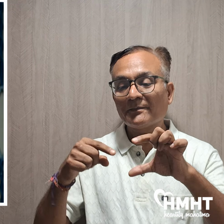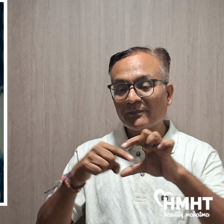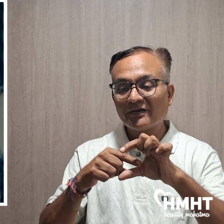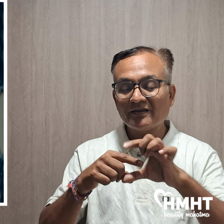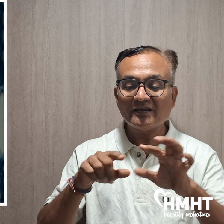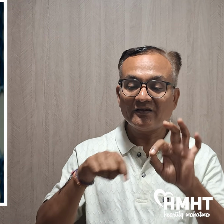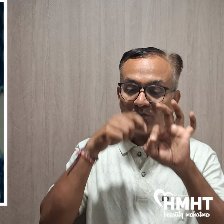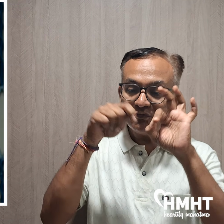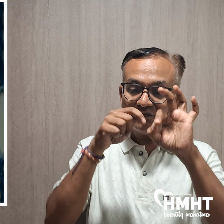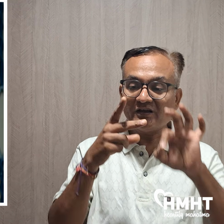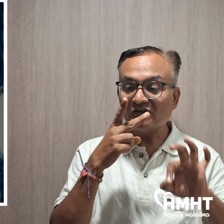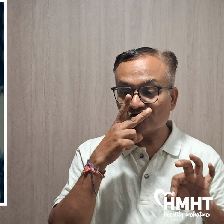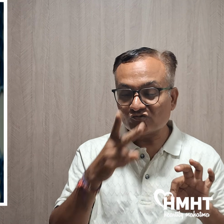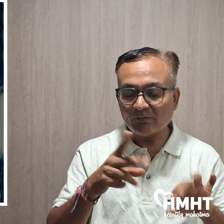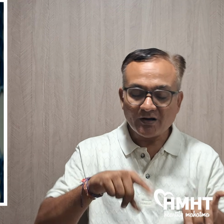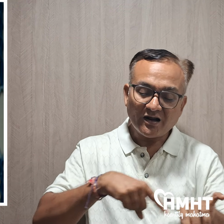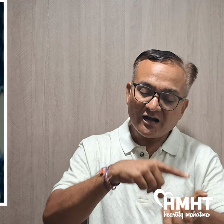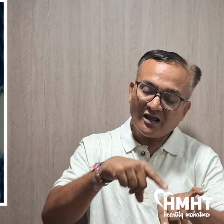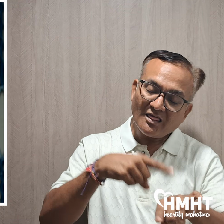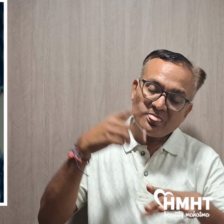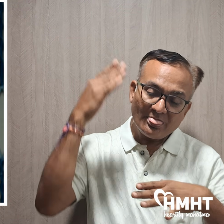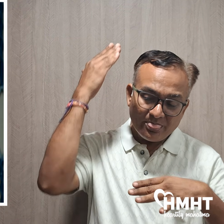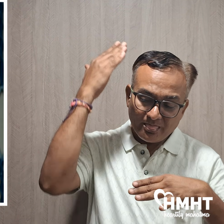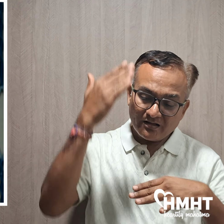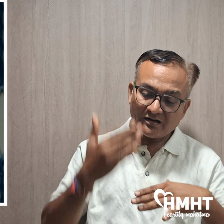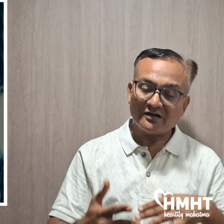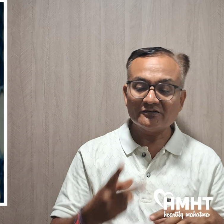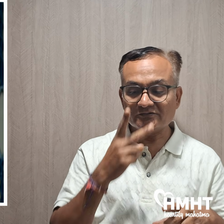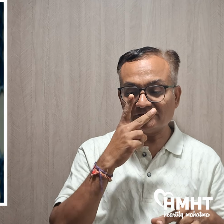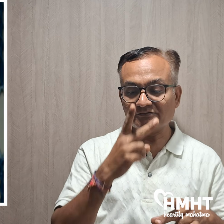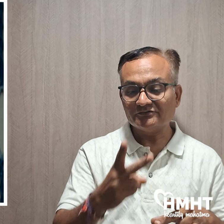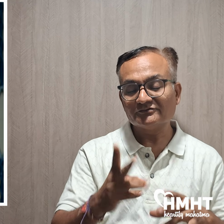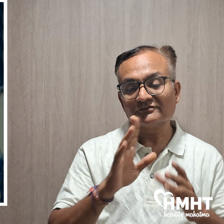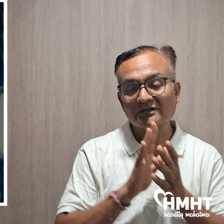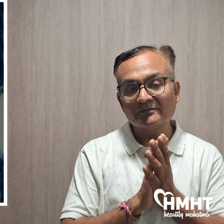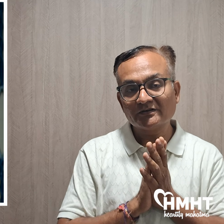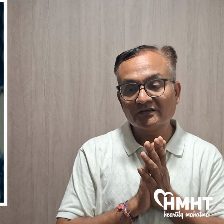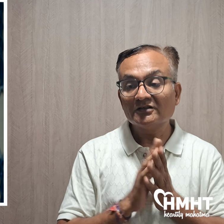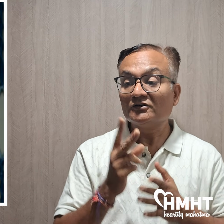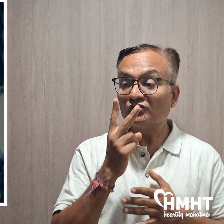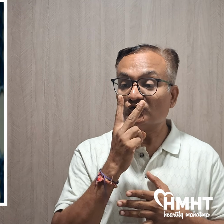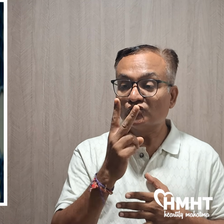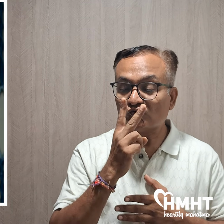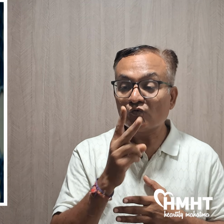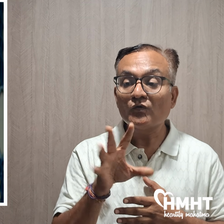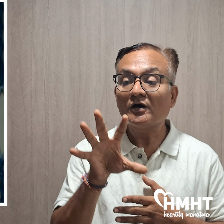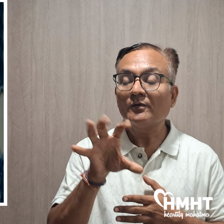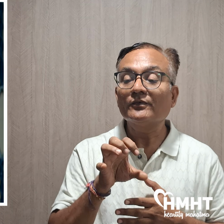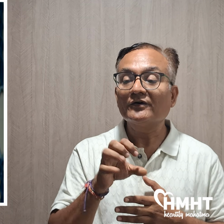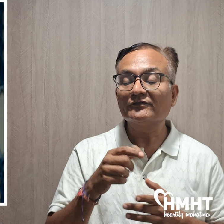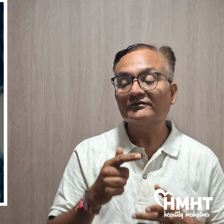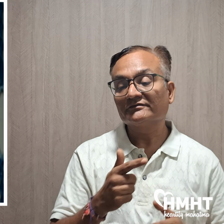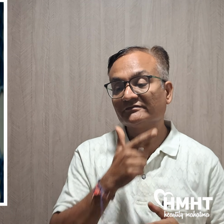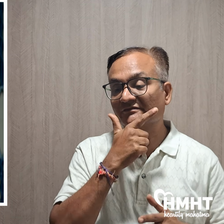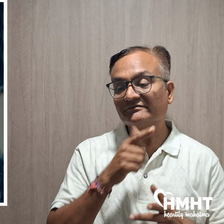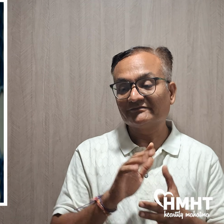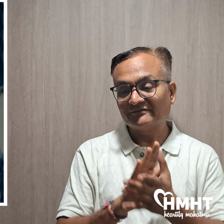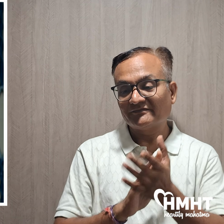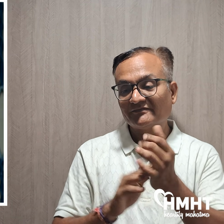મળે અનંતકાળ સુધી. અરે એ અને જોવાનું ફળ શું? તો કે